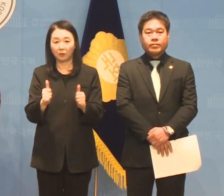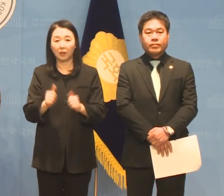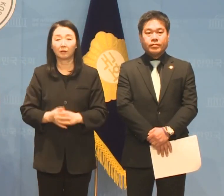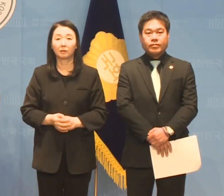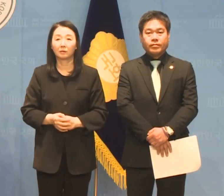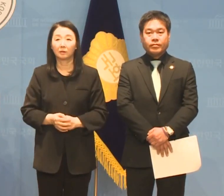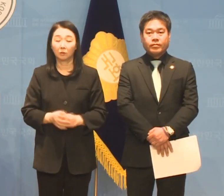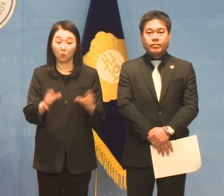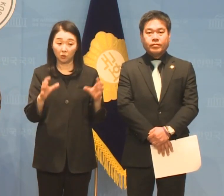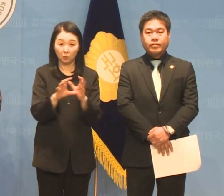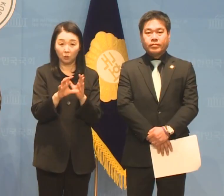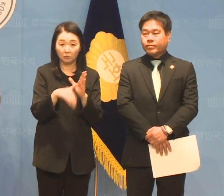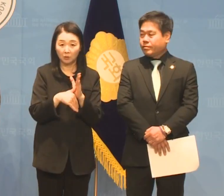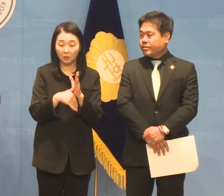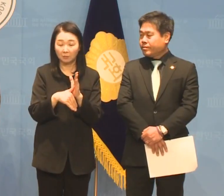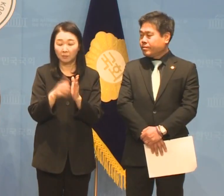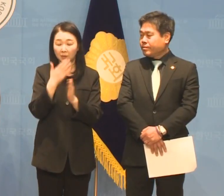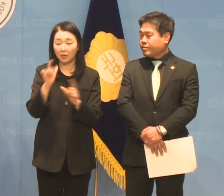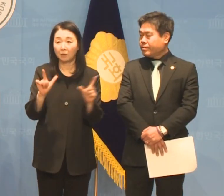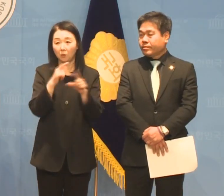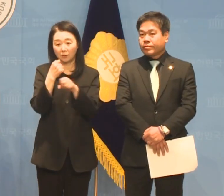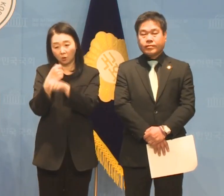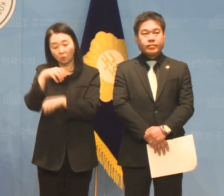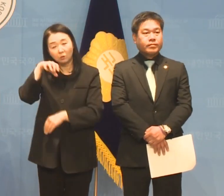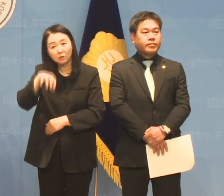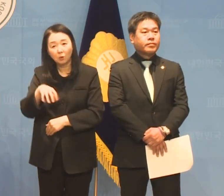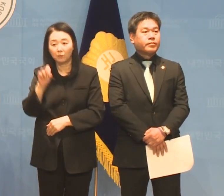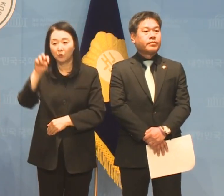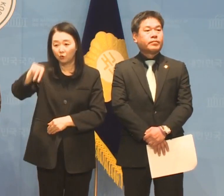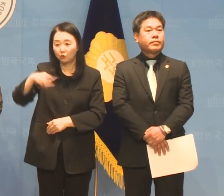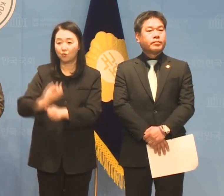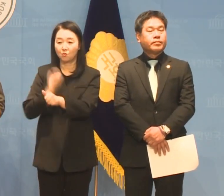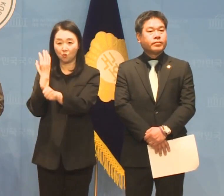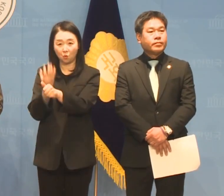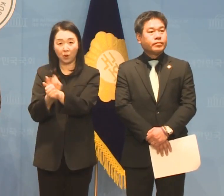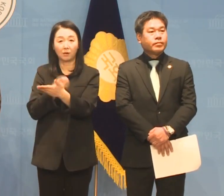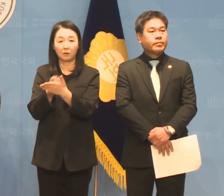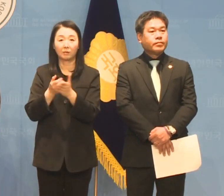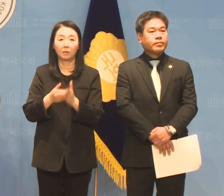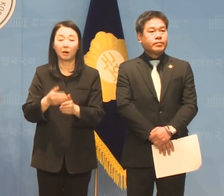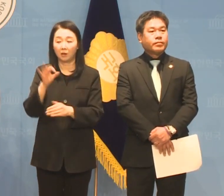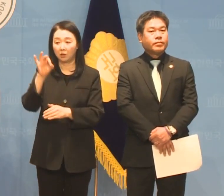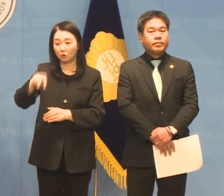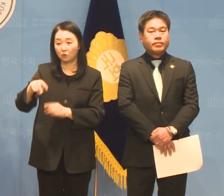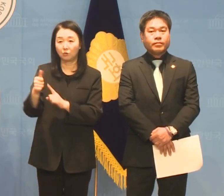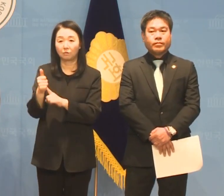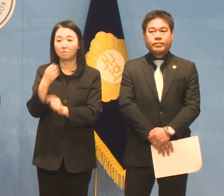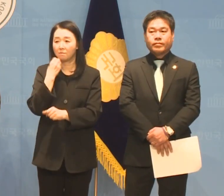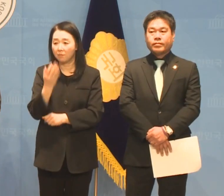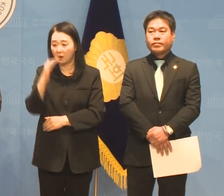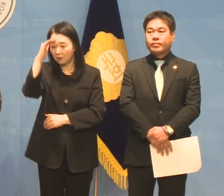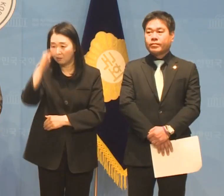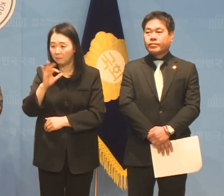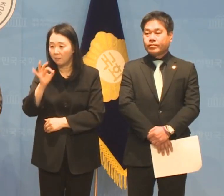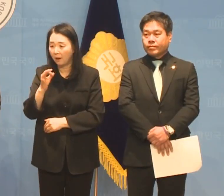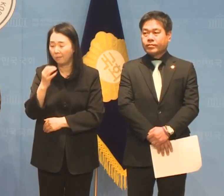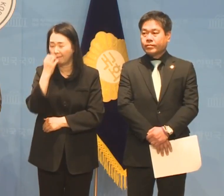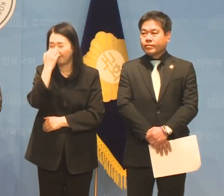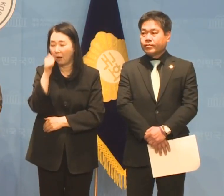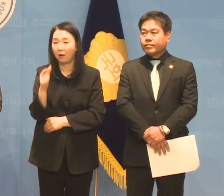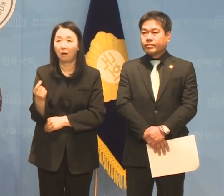변호사 모임과 민생경제연구소가 유동규에 대해서 고발을 하기로 했는데요. 유동규의 발언이 너무나